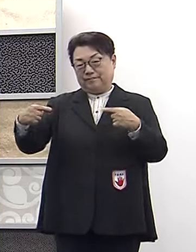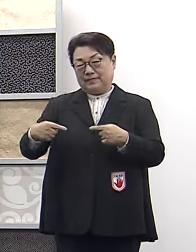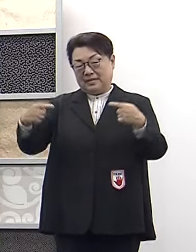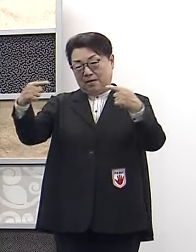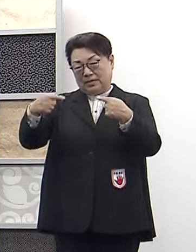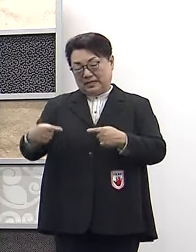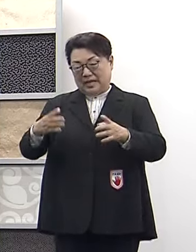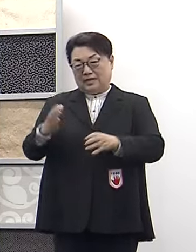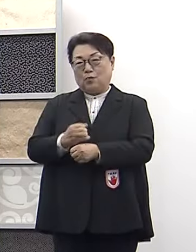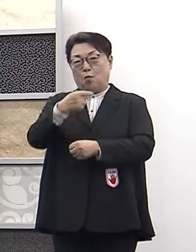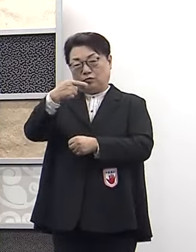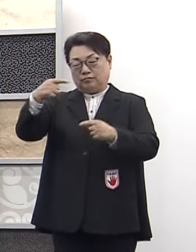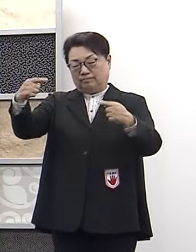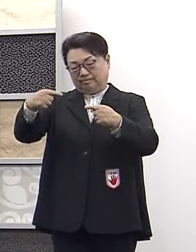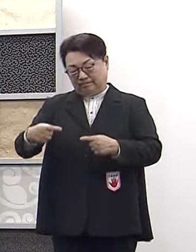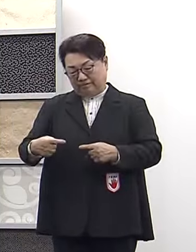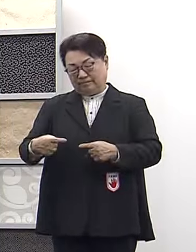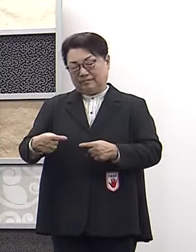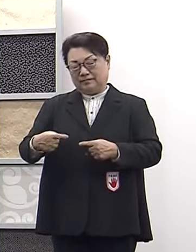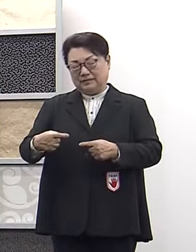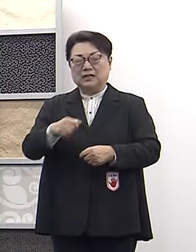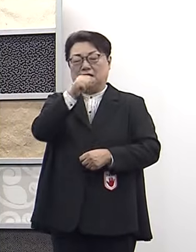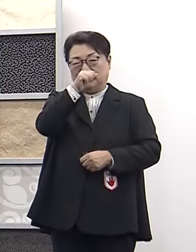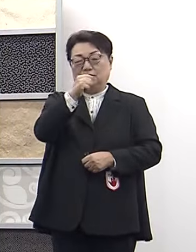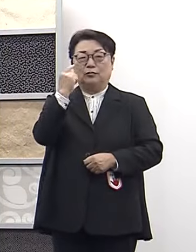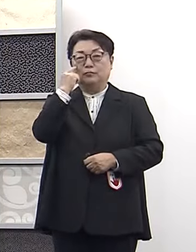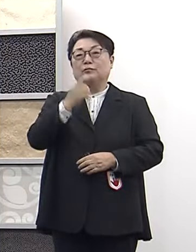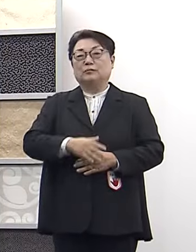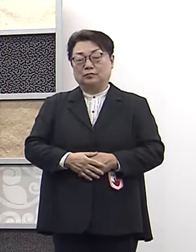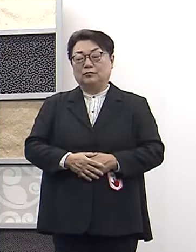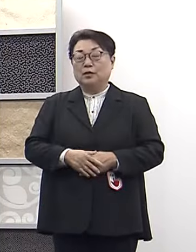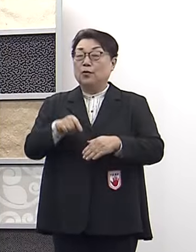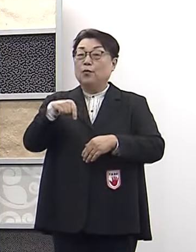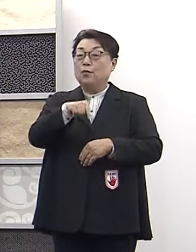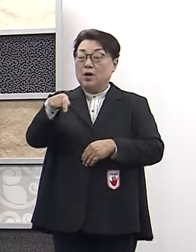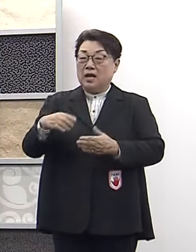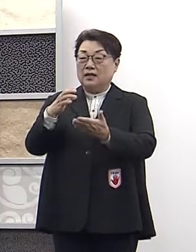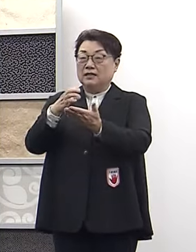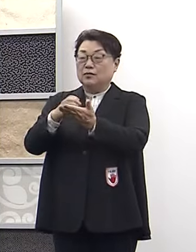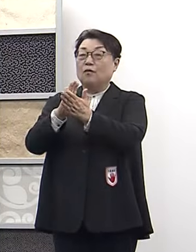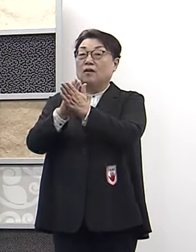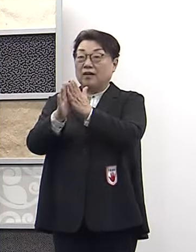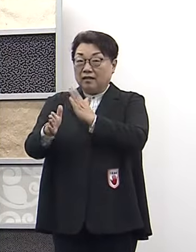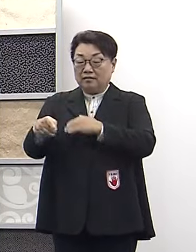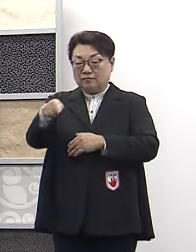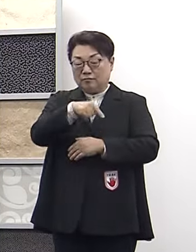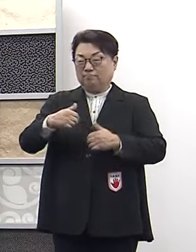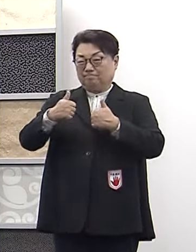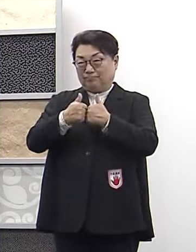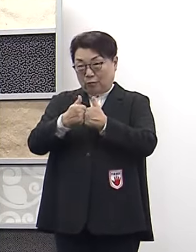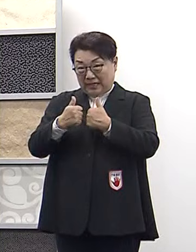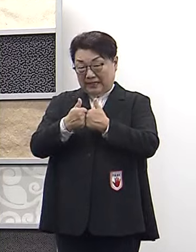る限り統一される方が望ましいかなと、これは私もそのように思いますので、まあ、ここは静岡県さんともよく相